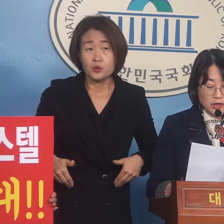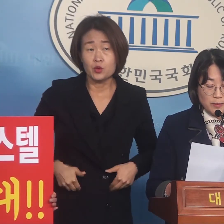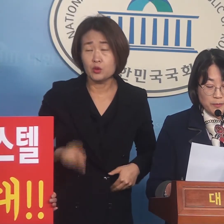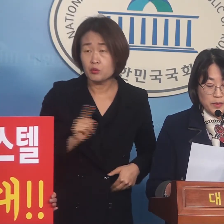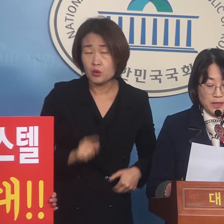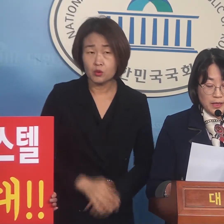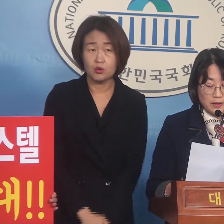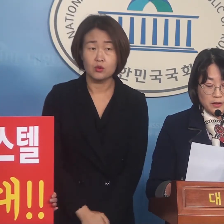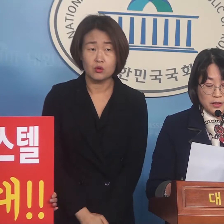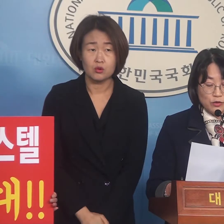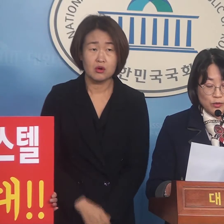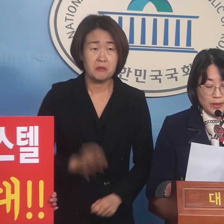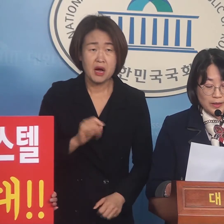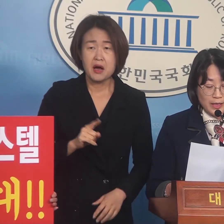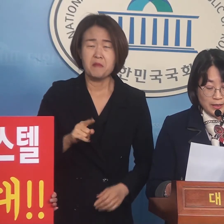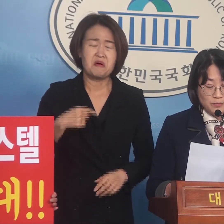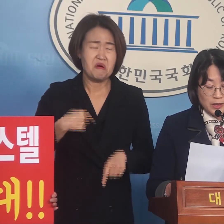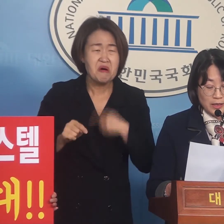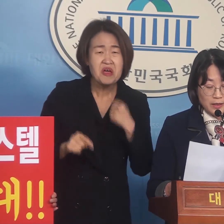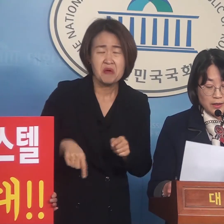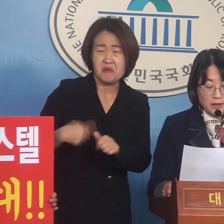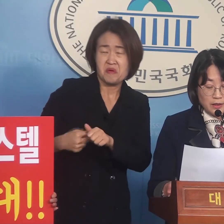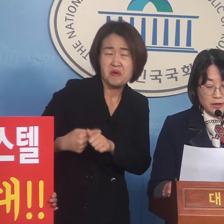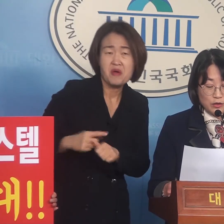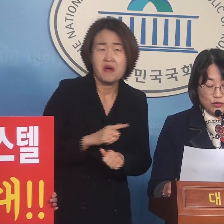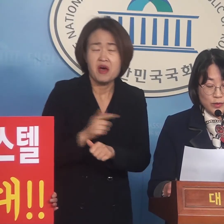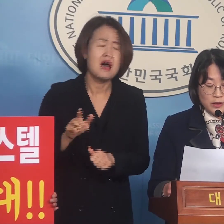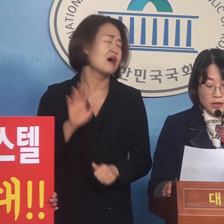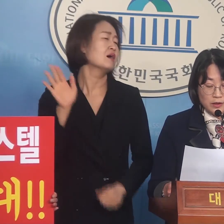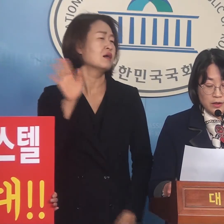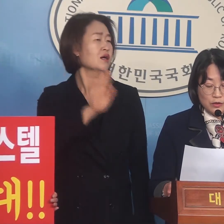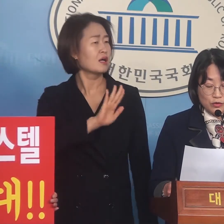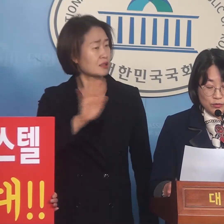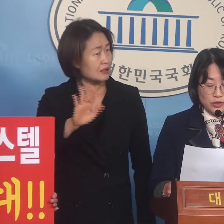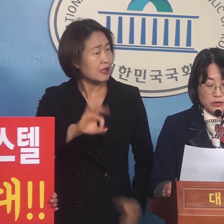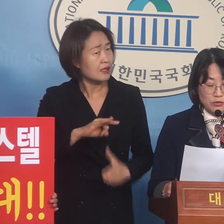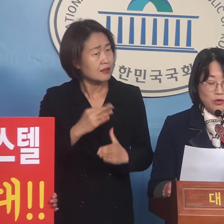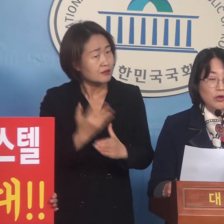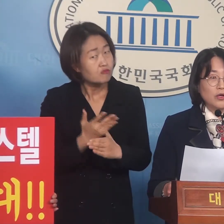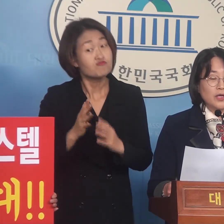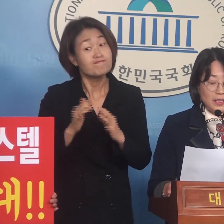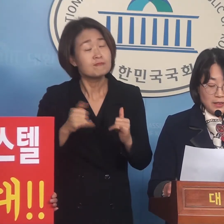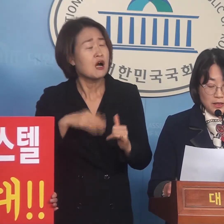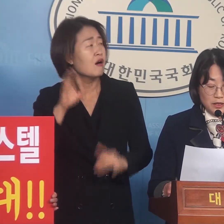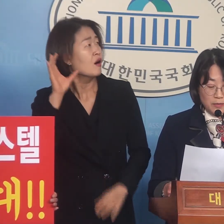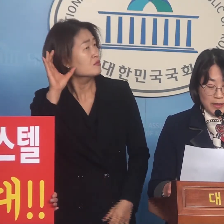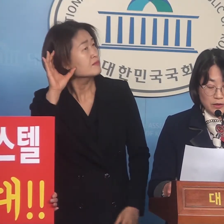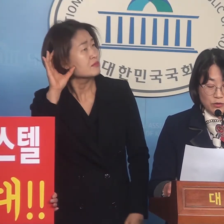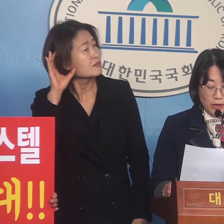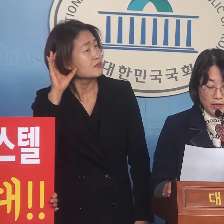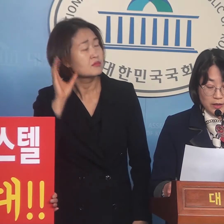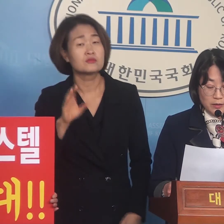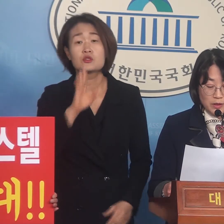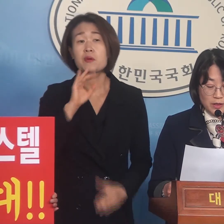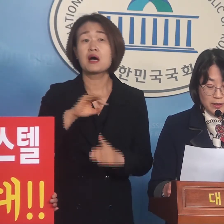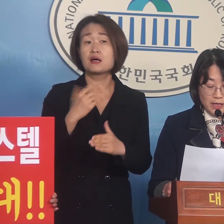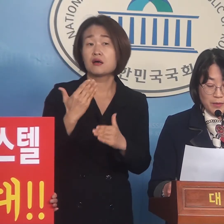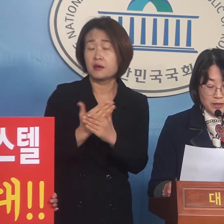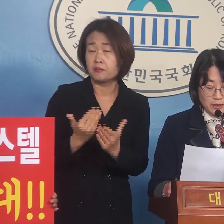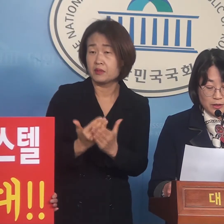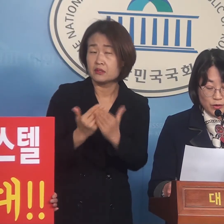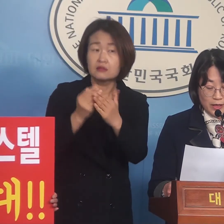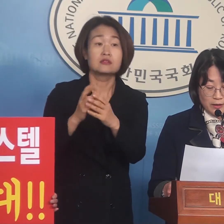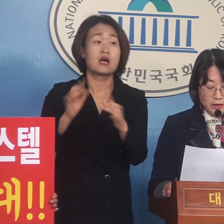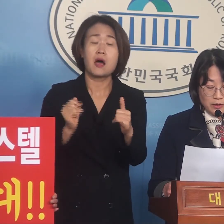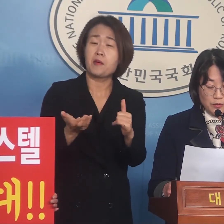것은 책임 회피나 정치 공방이 아닙니다. 지역 주민들의 의견을 충분히 듣고 안양시의 발전과 시민들의